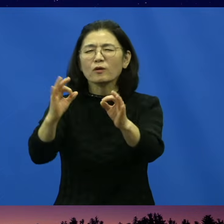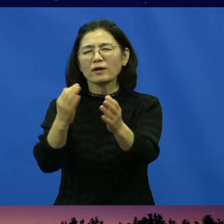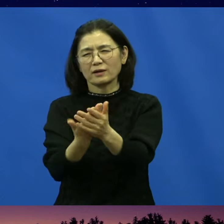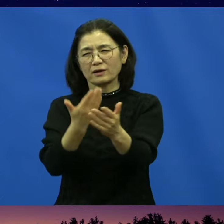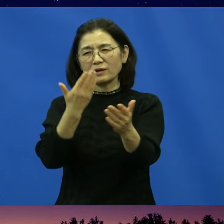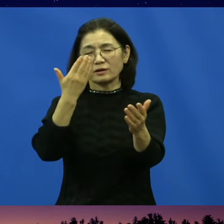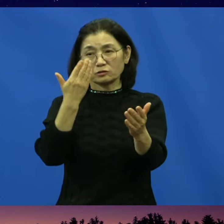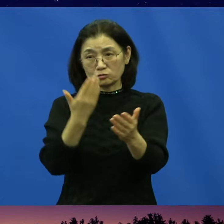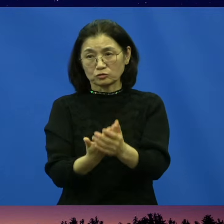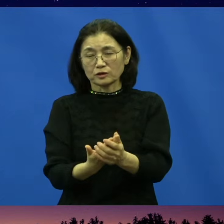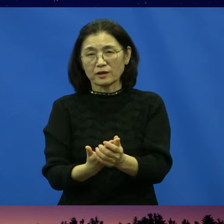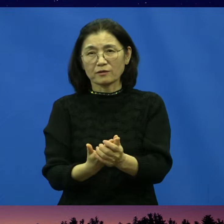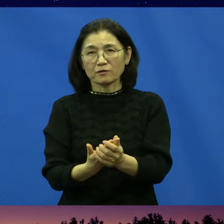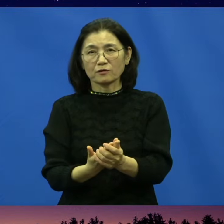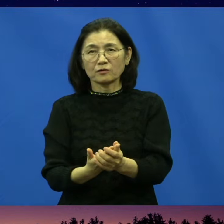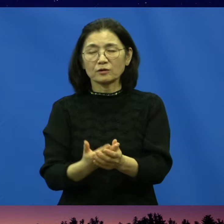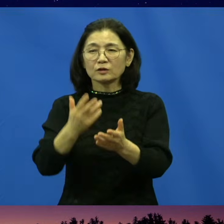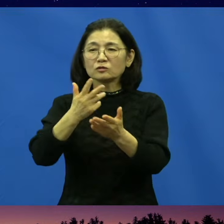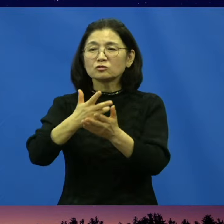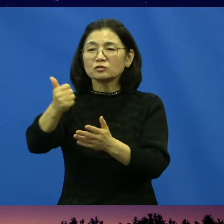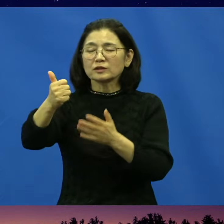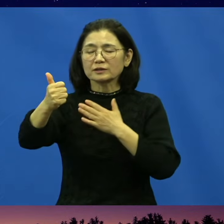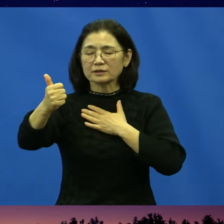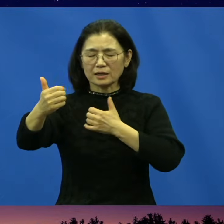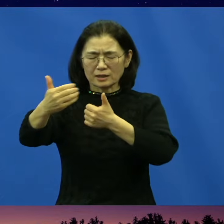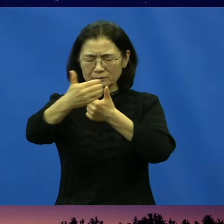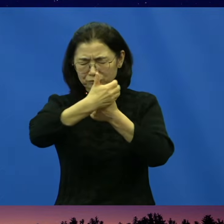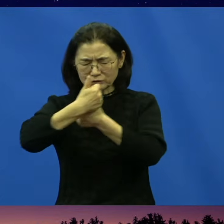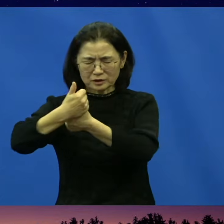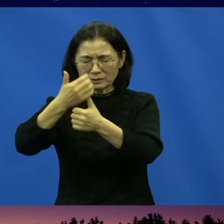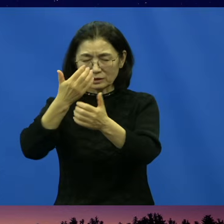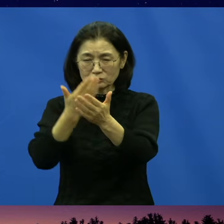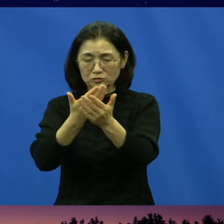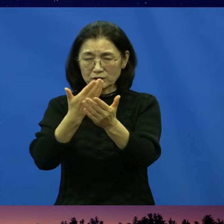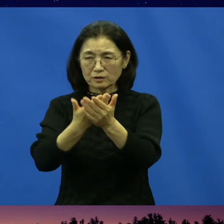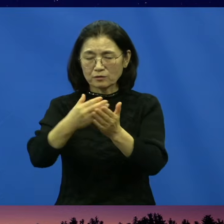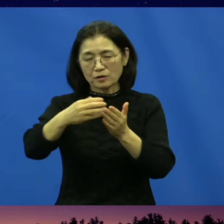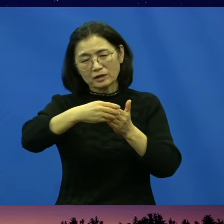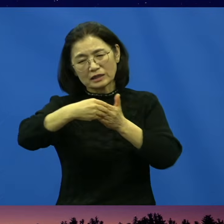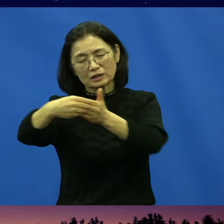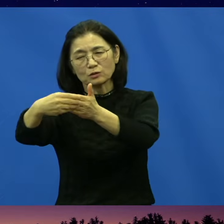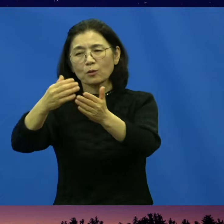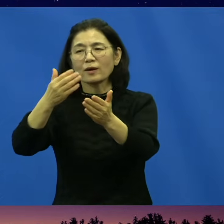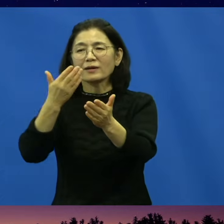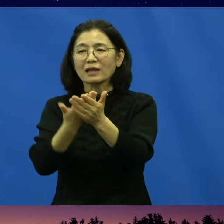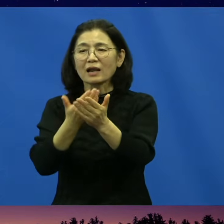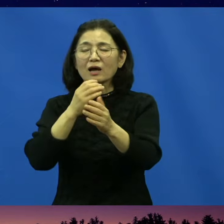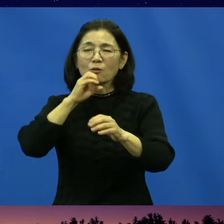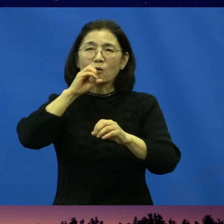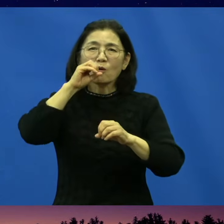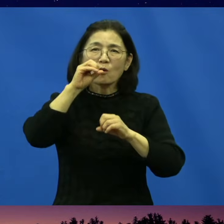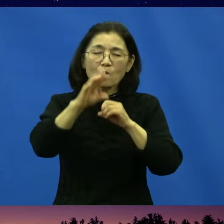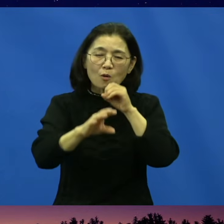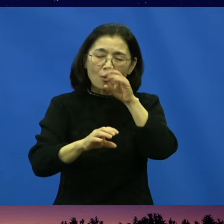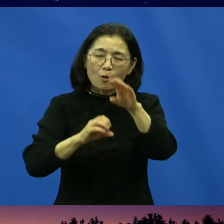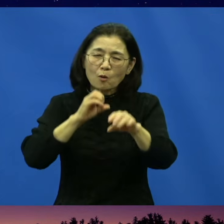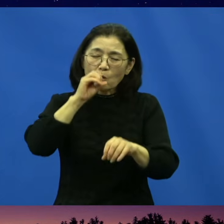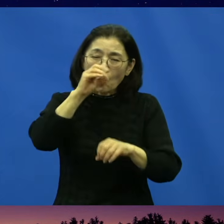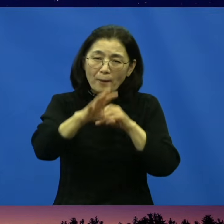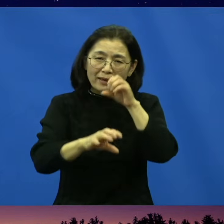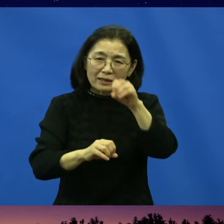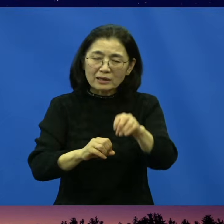길 따라가렵니다. 주님께서 나를 붙잡아 주십시오. 이끌어가 주십시오. 그 고백이 우리의 기도가 될